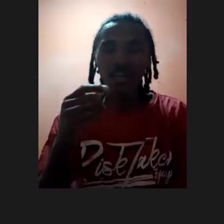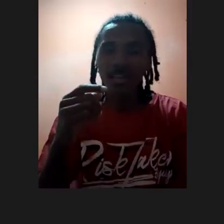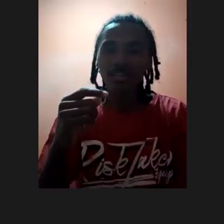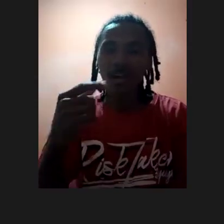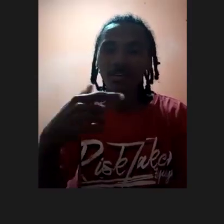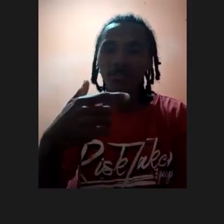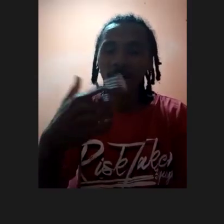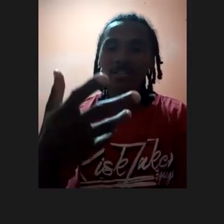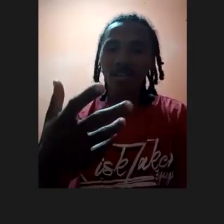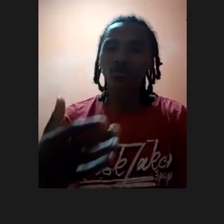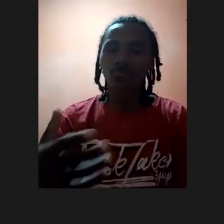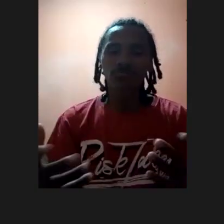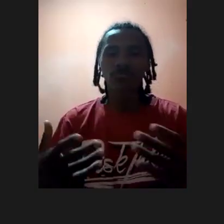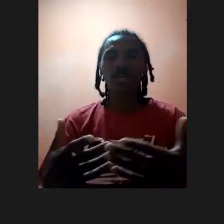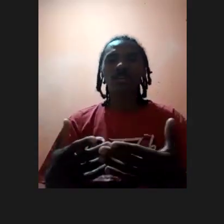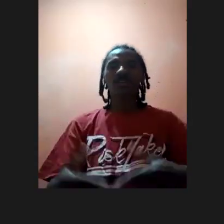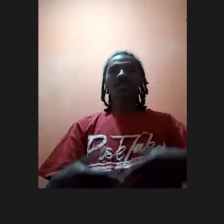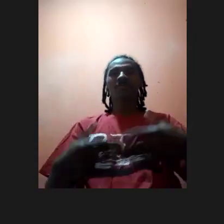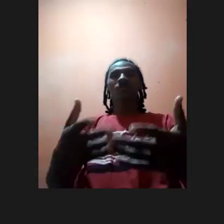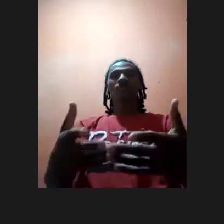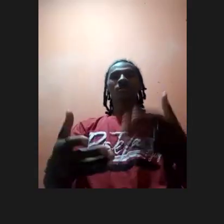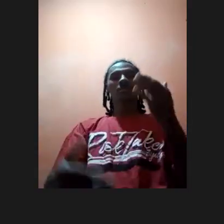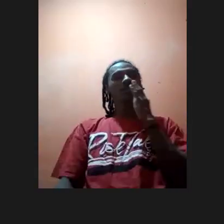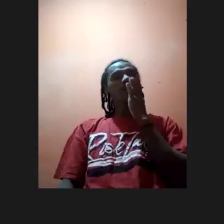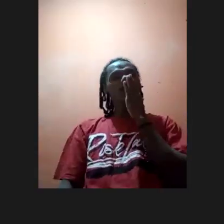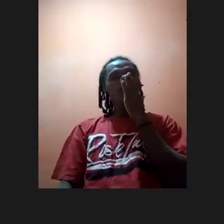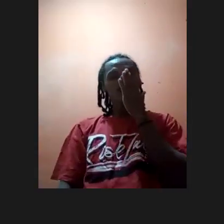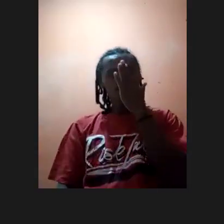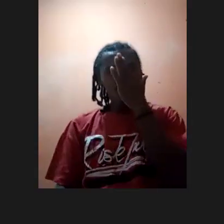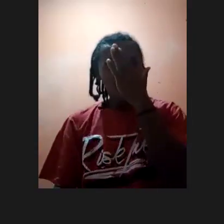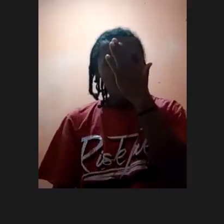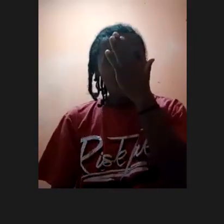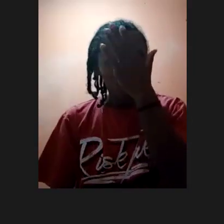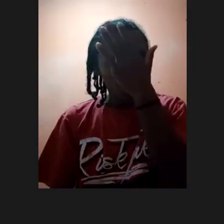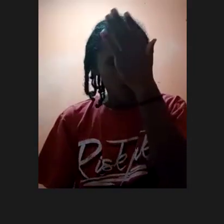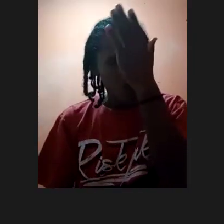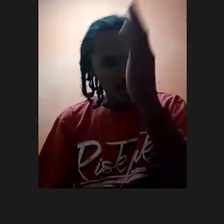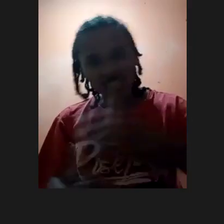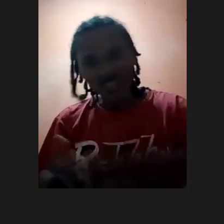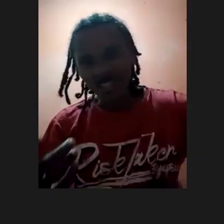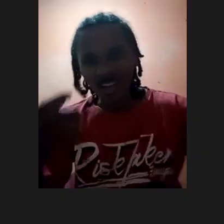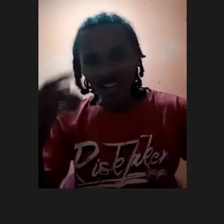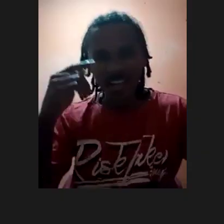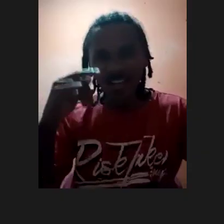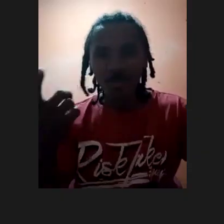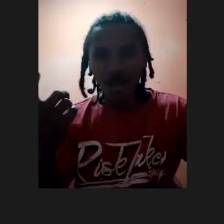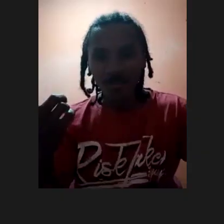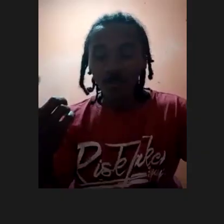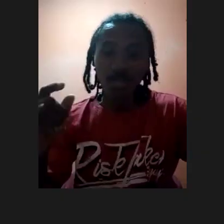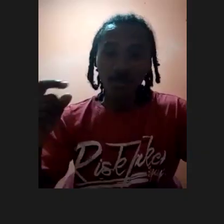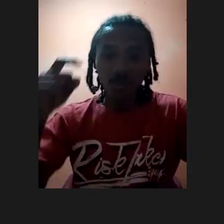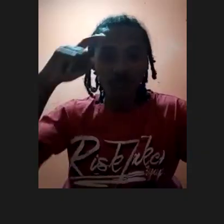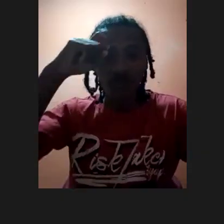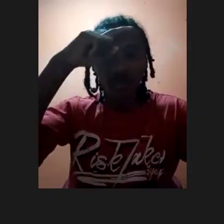e que ela chegava e fazia. Eu meio que conseguia entender, né? Que eu esquecia e ela lembrava.